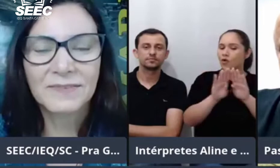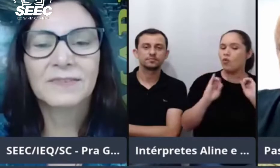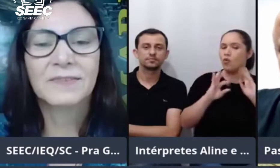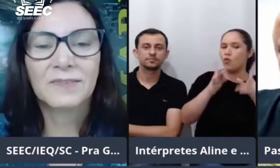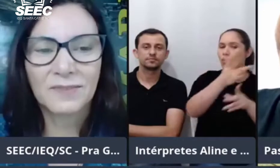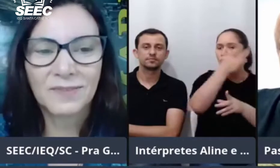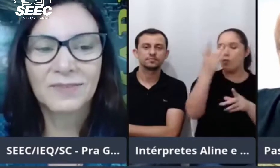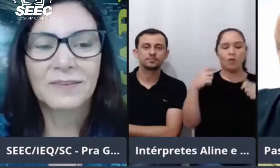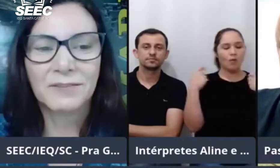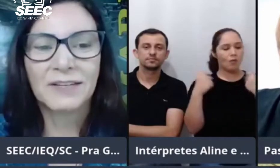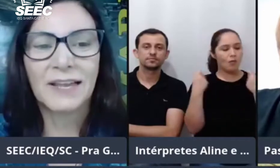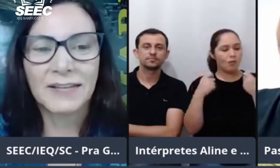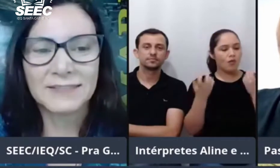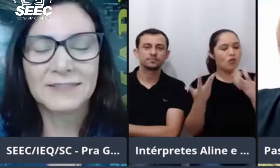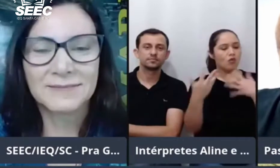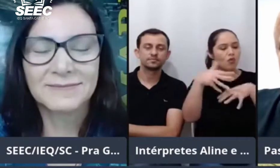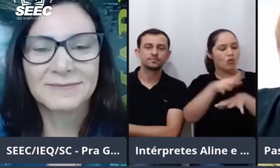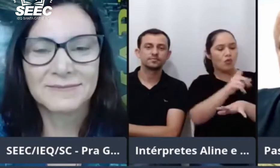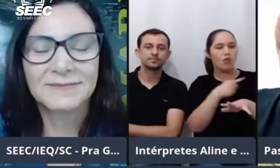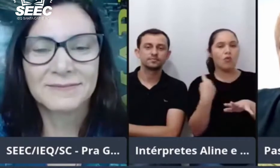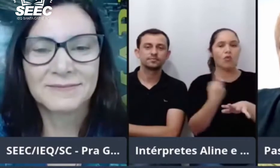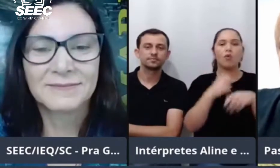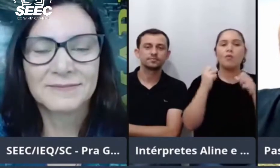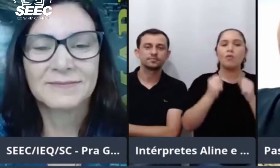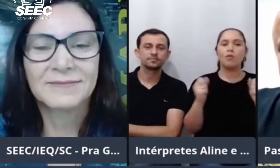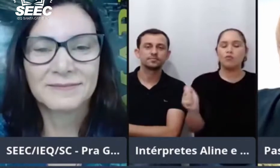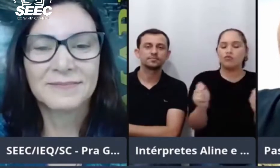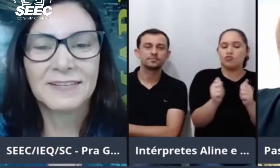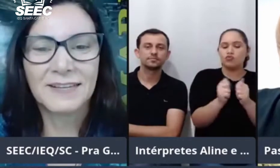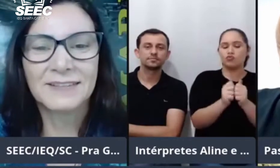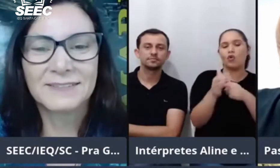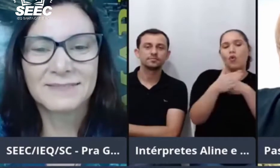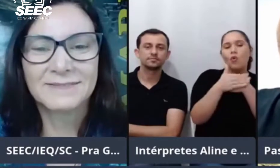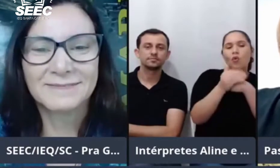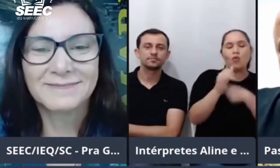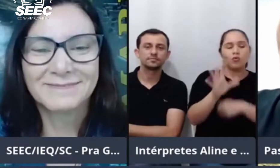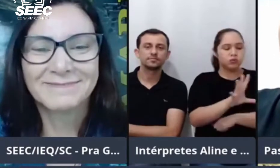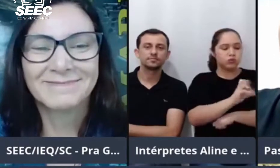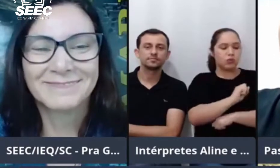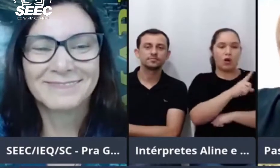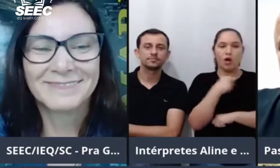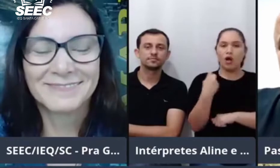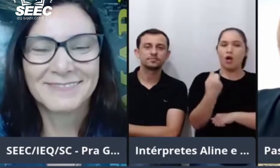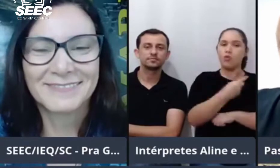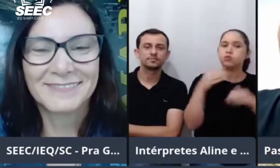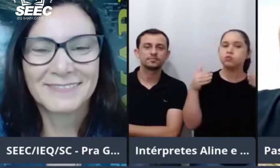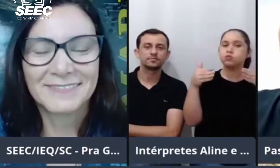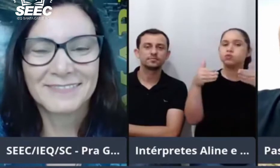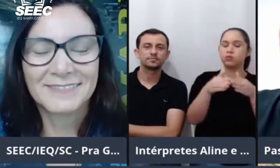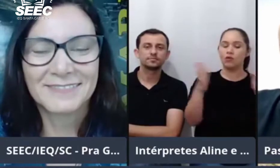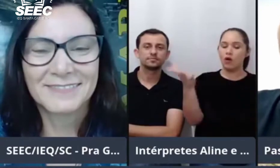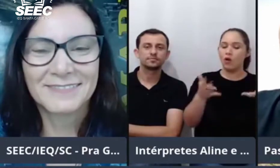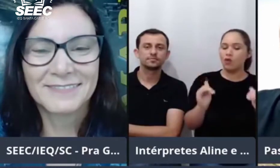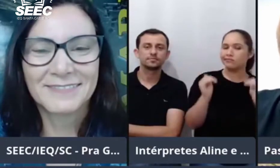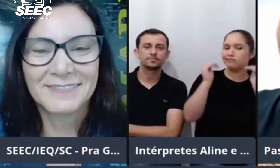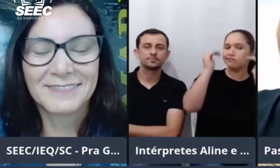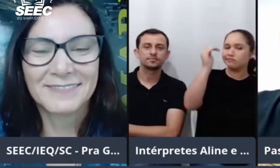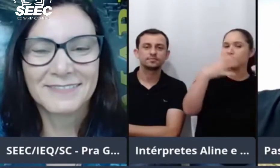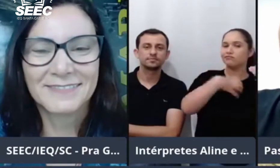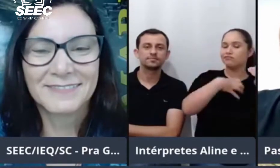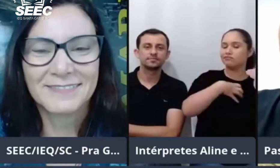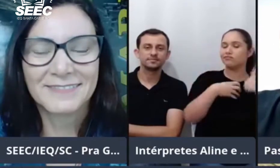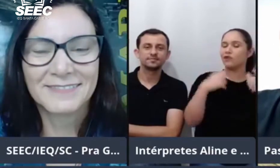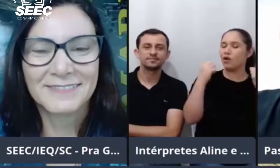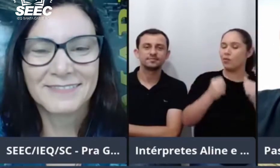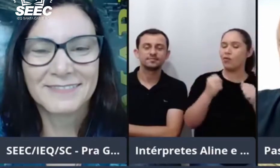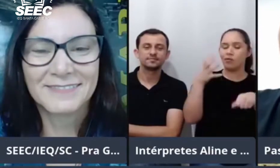de um auxílio, de um carinho, um afeto, né. Essa é a nossa bandeira, né, pastor? E muito, muito honrado de poder participar junto com a